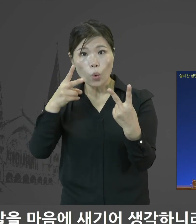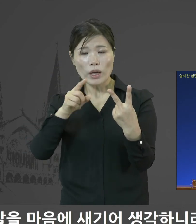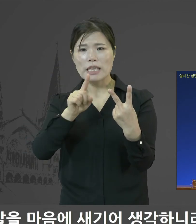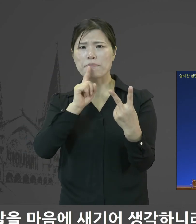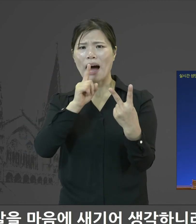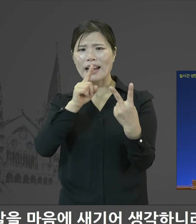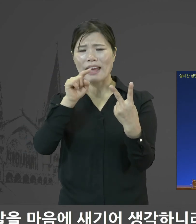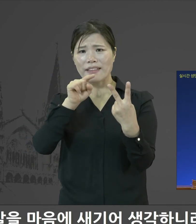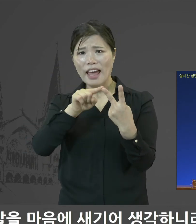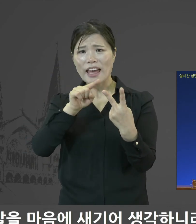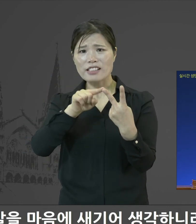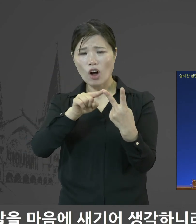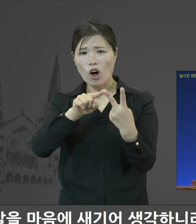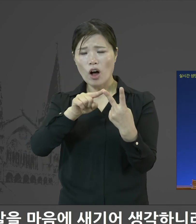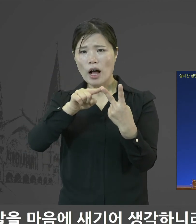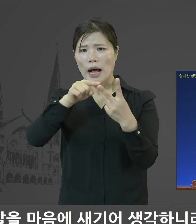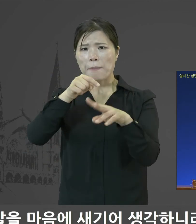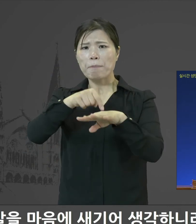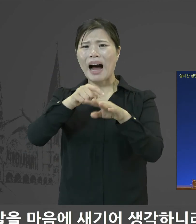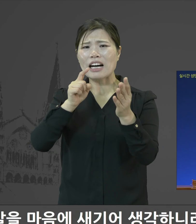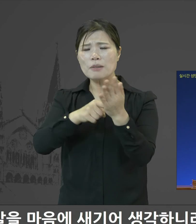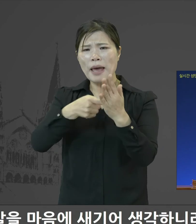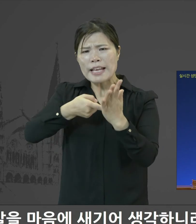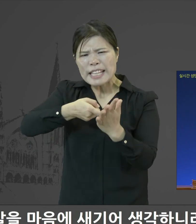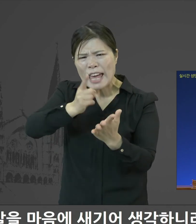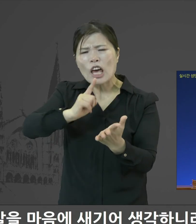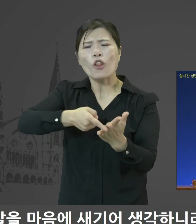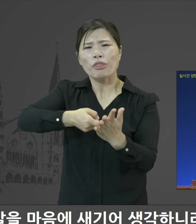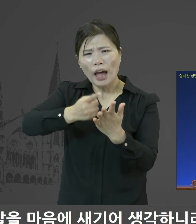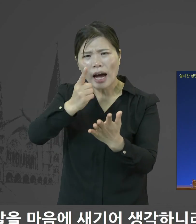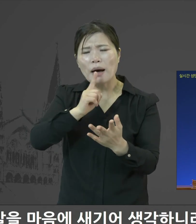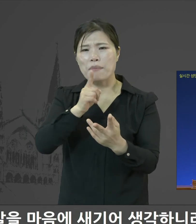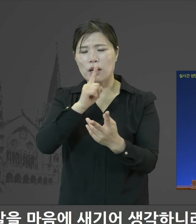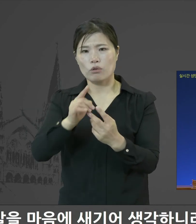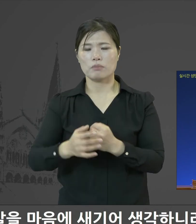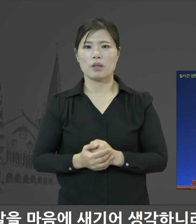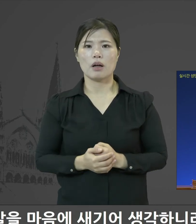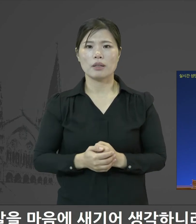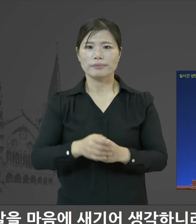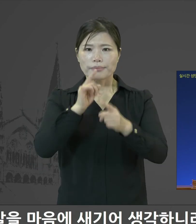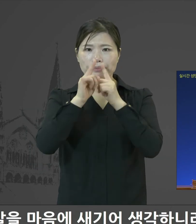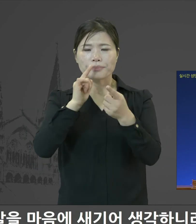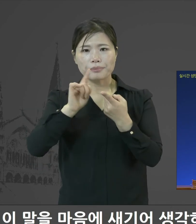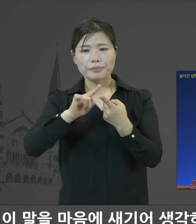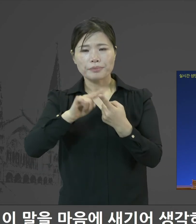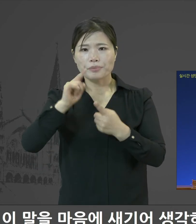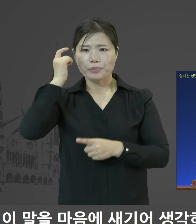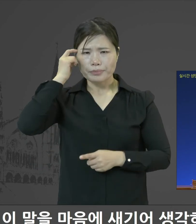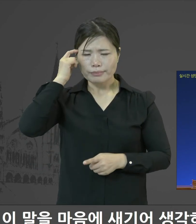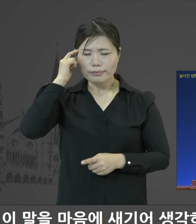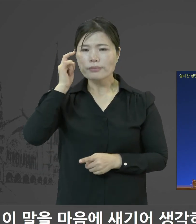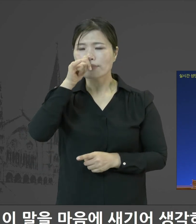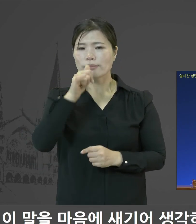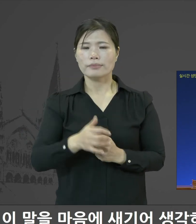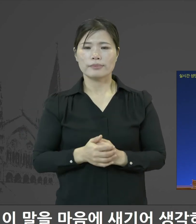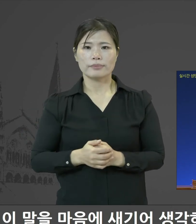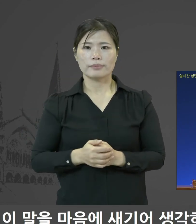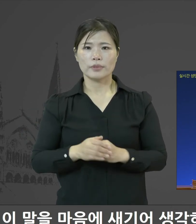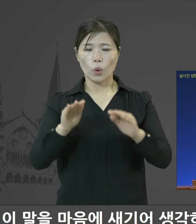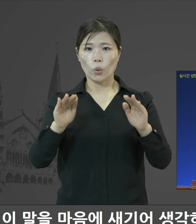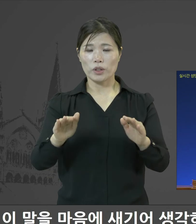말을 마음에 새기어 생각하느니라. 이 말씀을 마음에 새기어 생각하느니라.